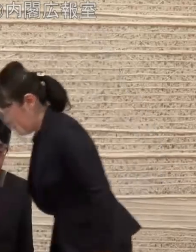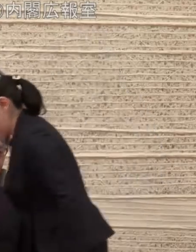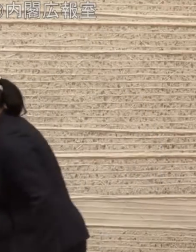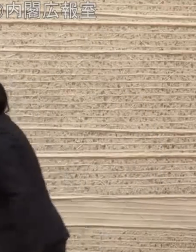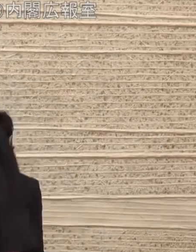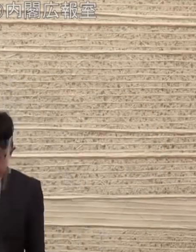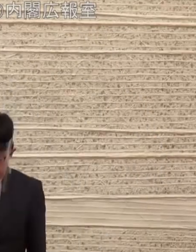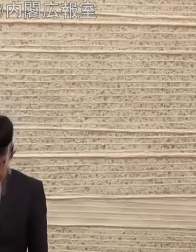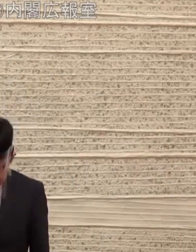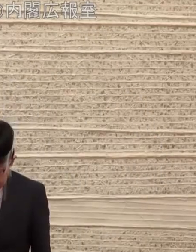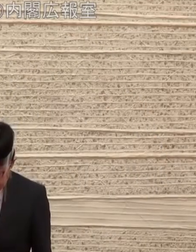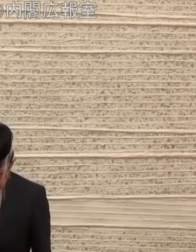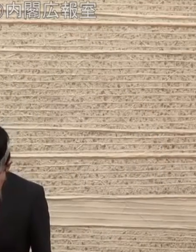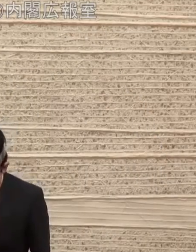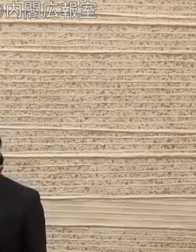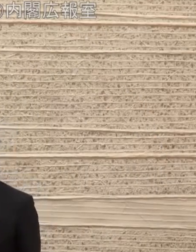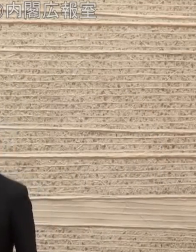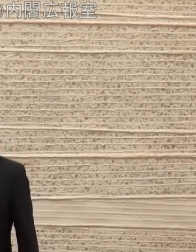強盗さん